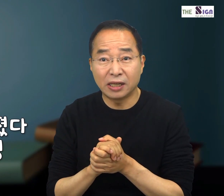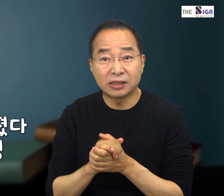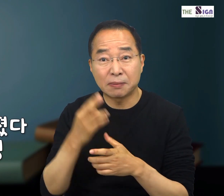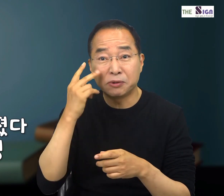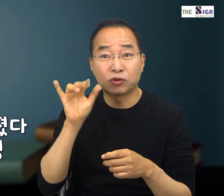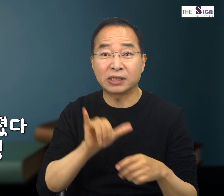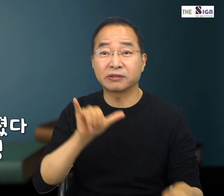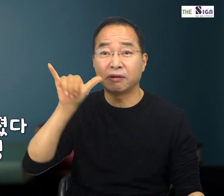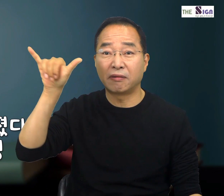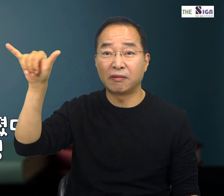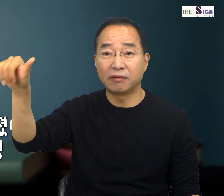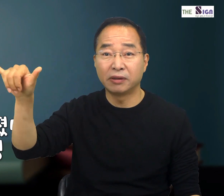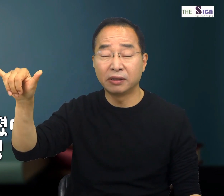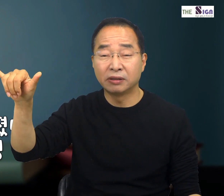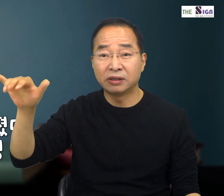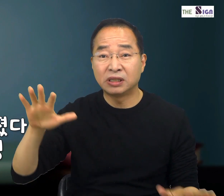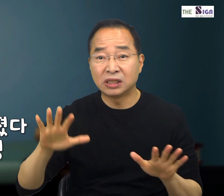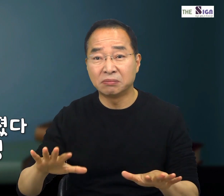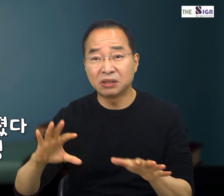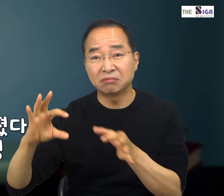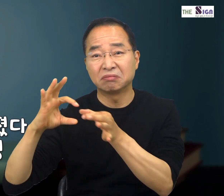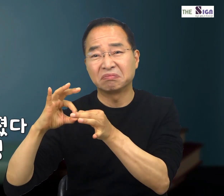사람이 미국 갔어요. 지금은